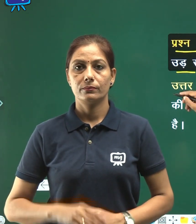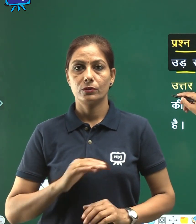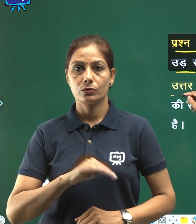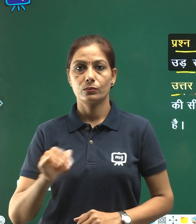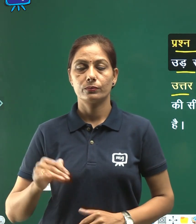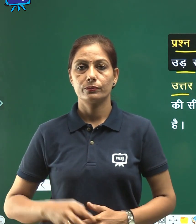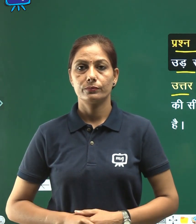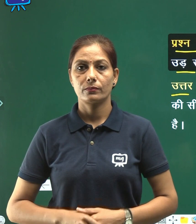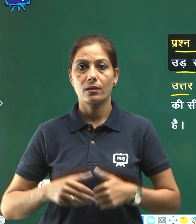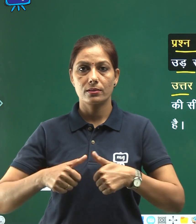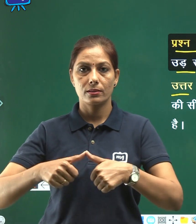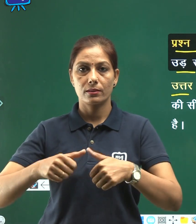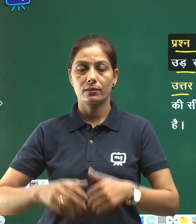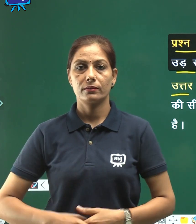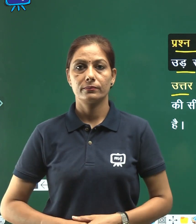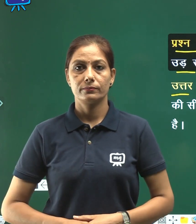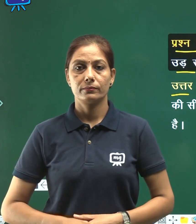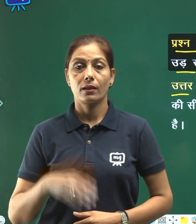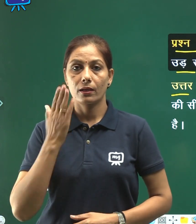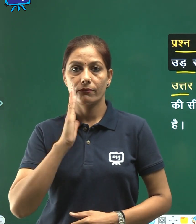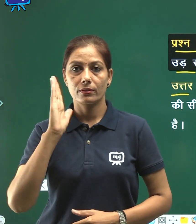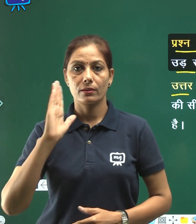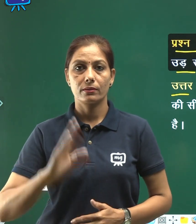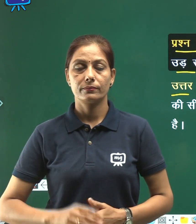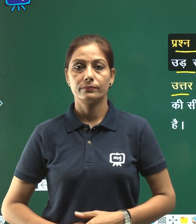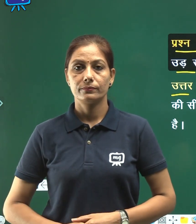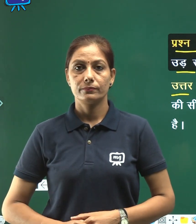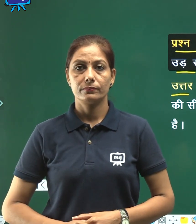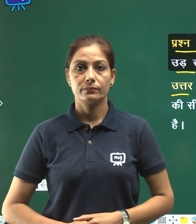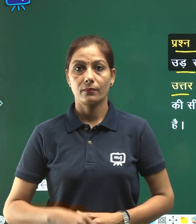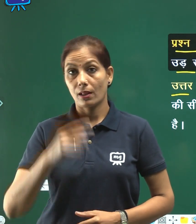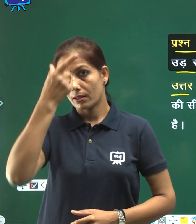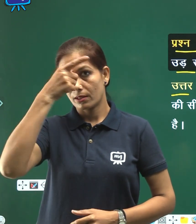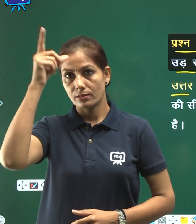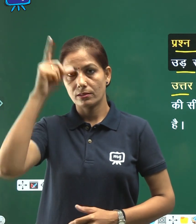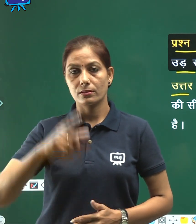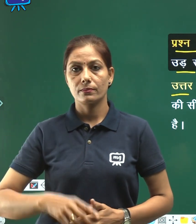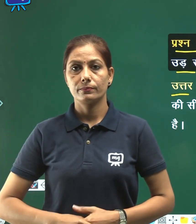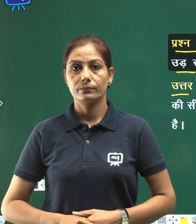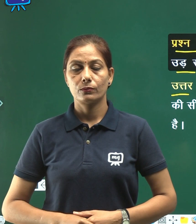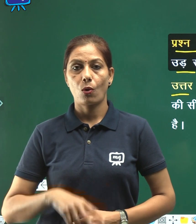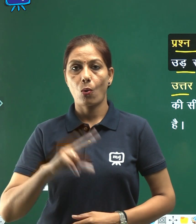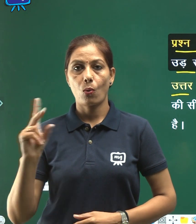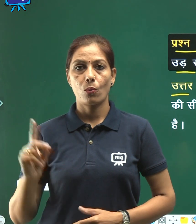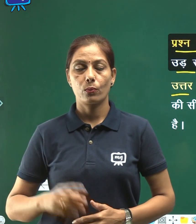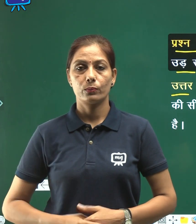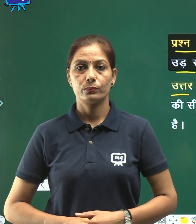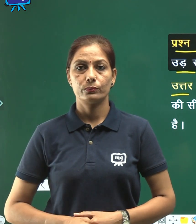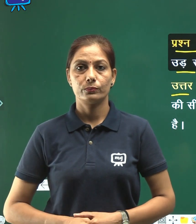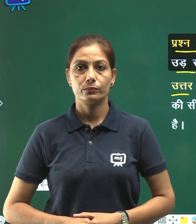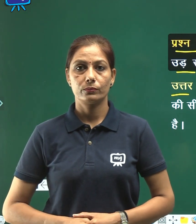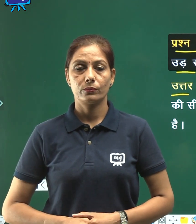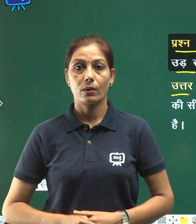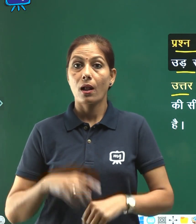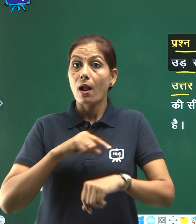बच्चों, उत्तर है कविता देश और